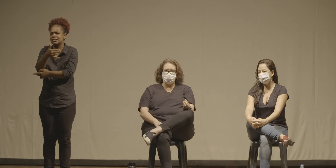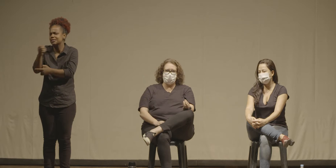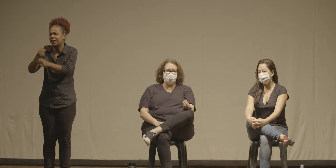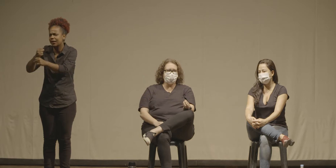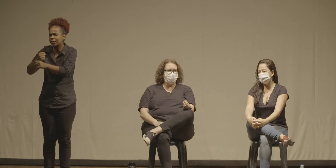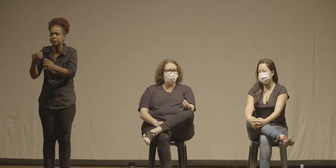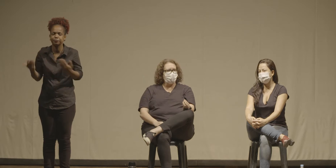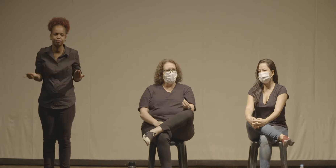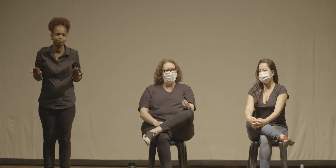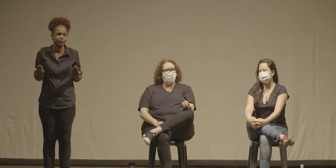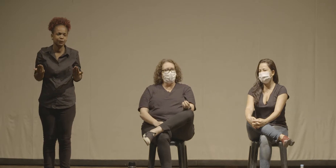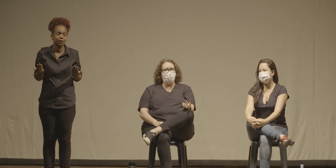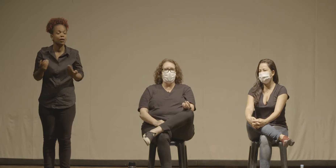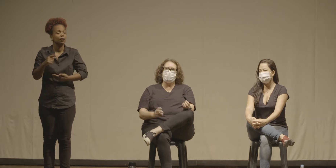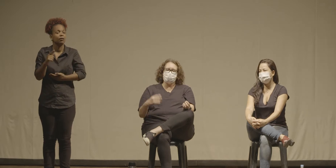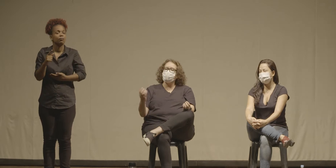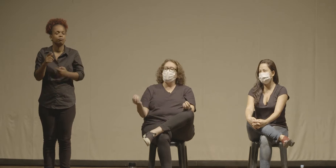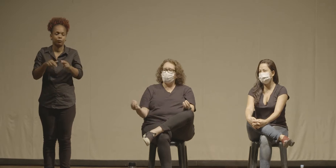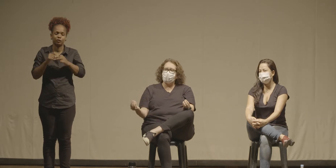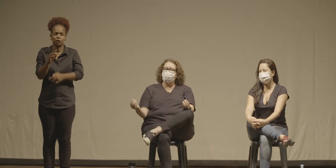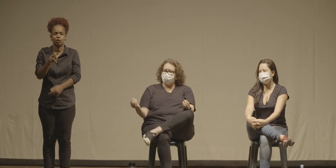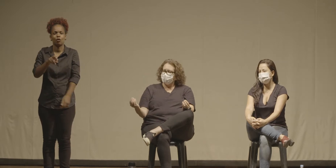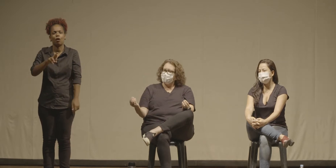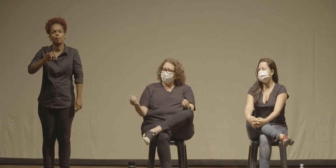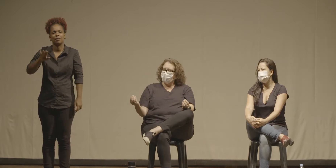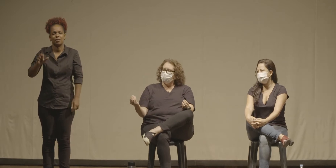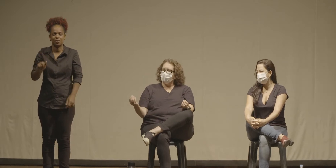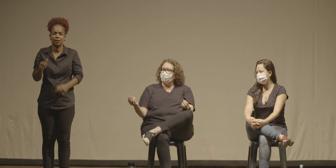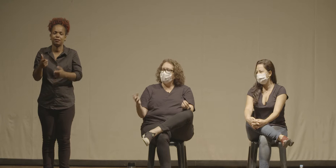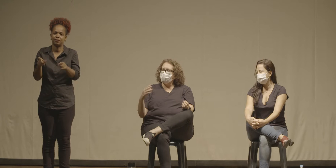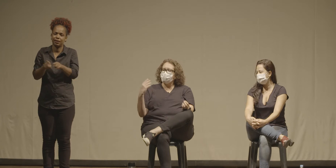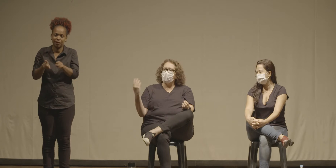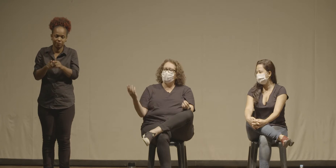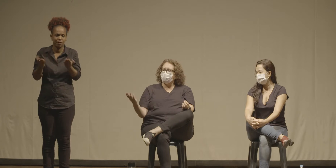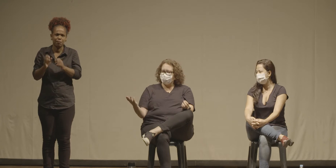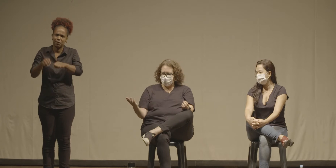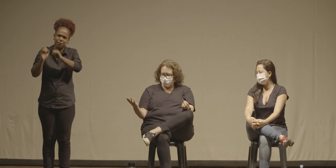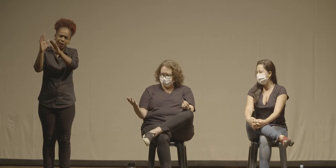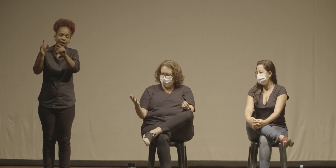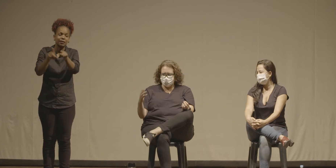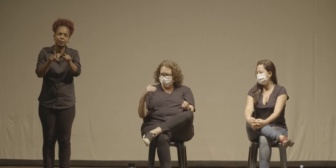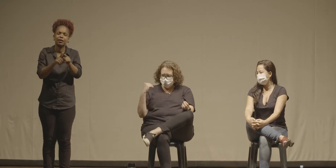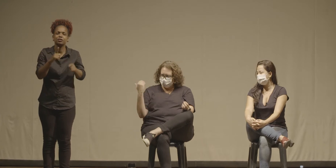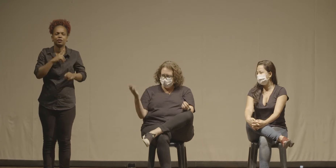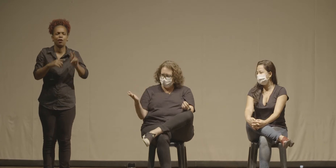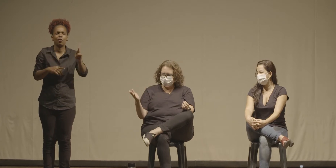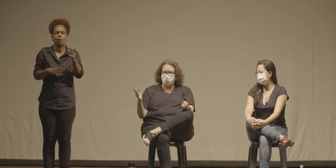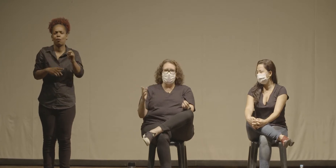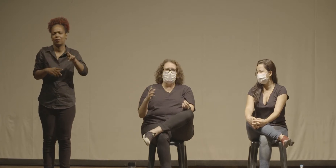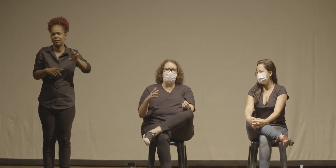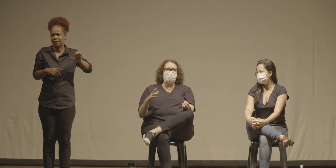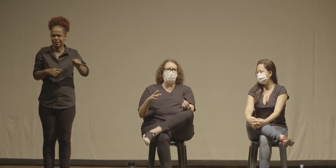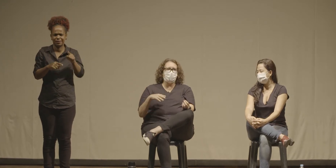nossas mulheres à cesta, a Norminha, hoje a gente tem a Hortência, que é um fenômeno mundial no basquete, reconhecida